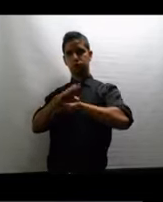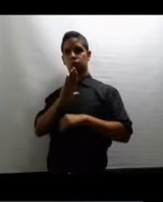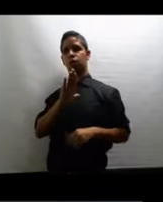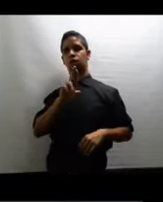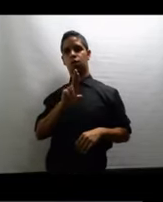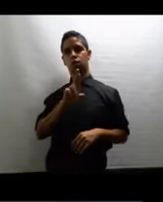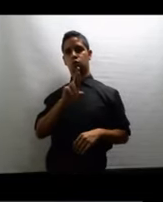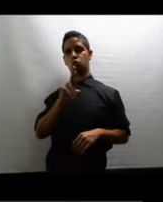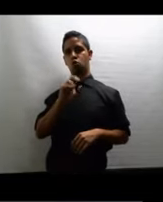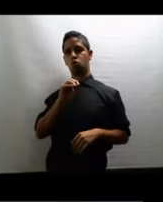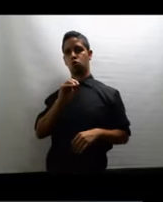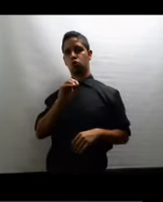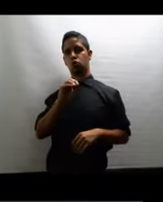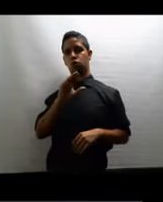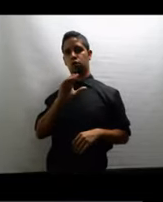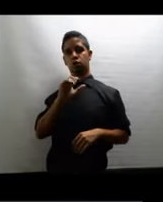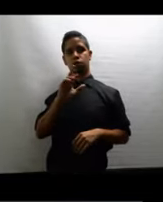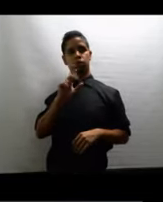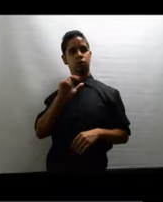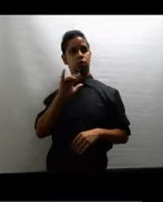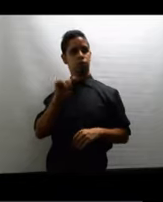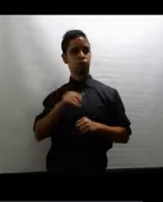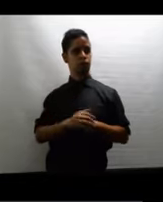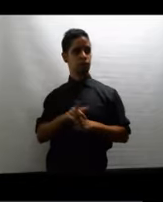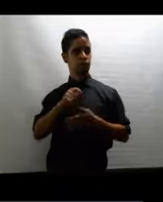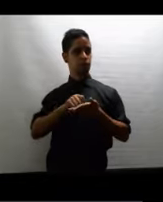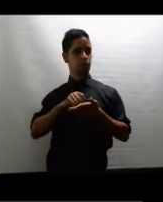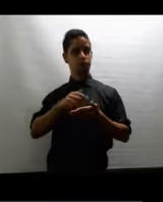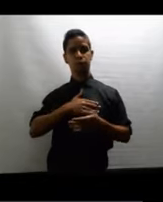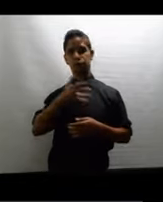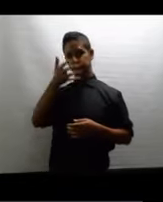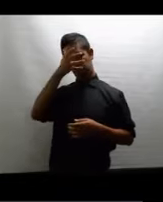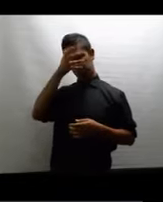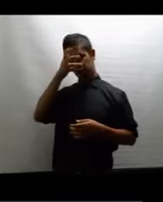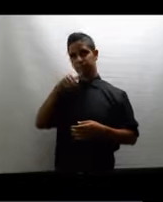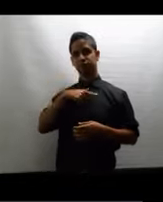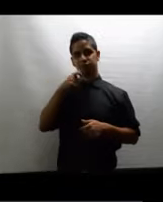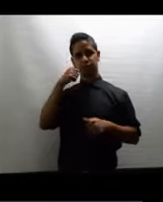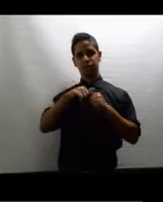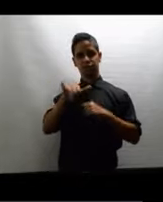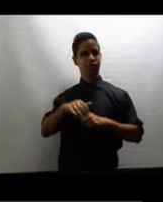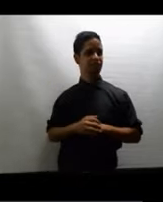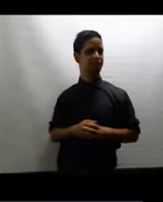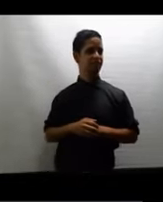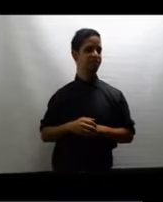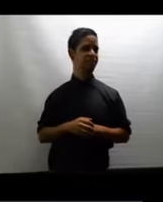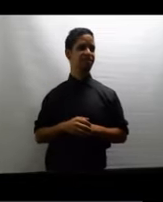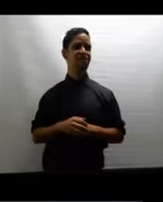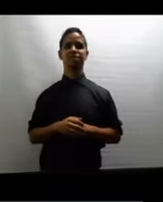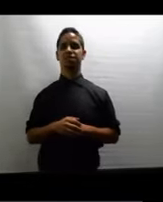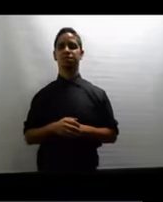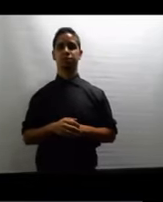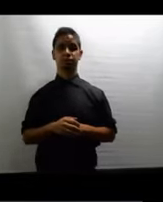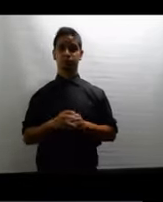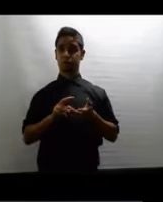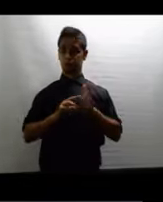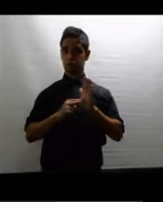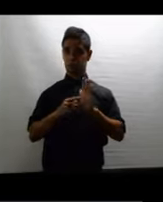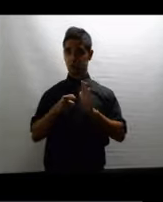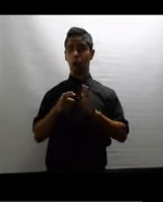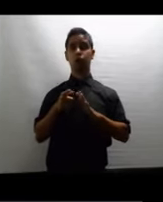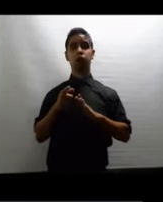burrocracia. Eso. Esa la escribió mi papá. La escribió mi papá. Pues mira. Ese, y de hecho, en los artículos